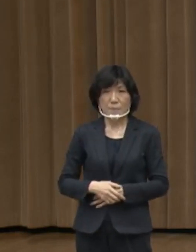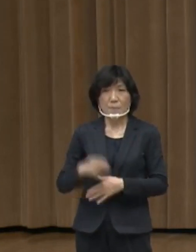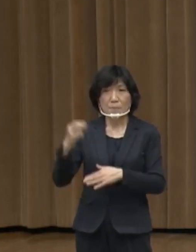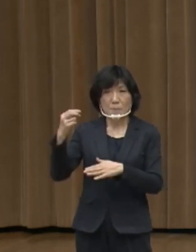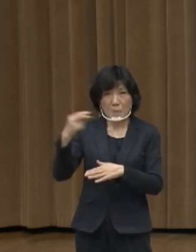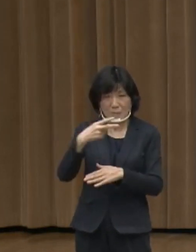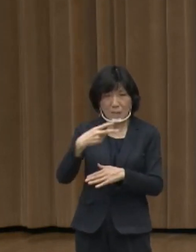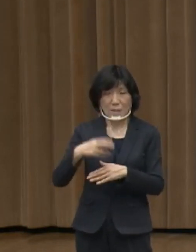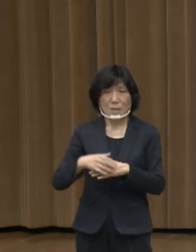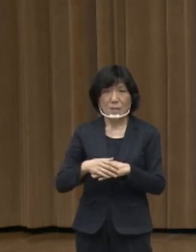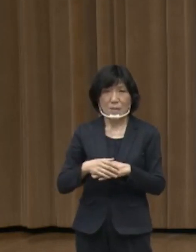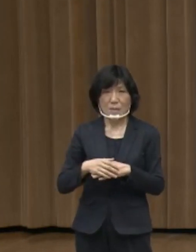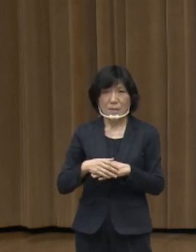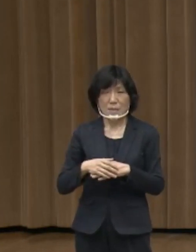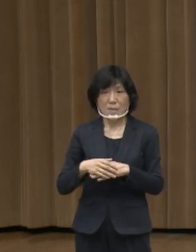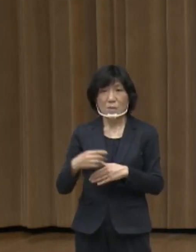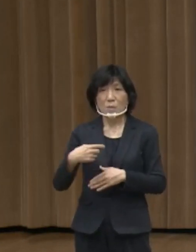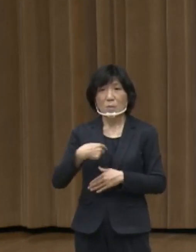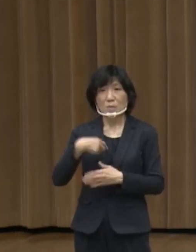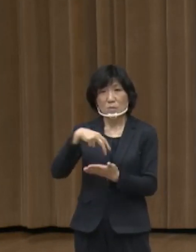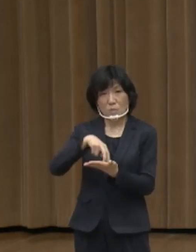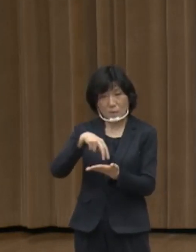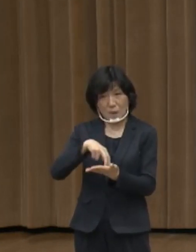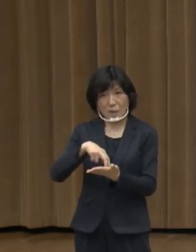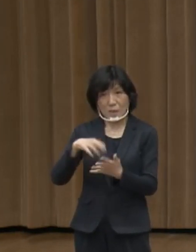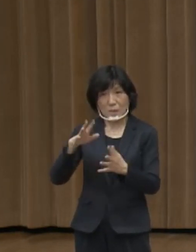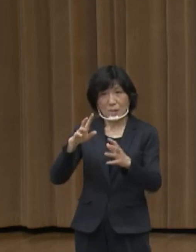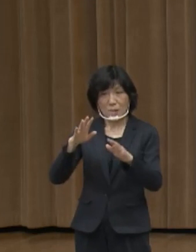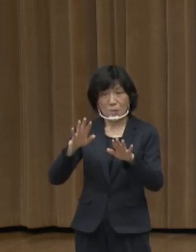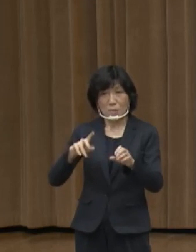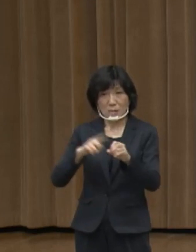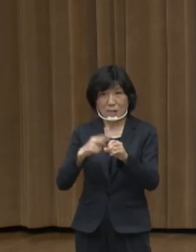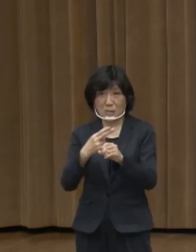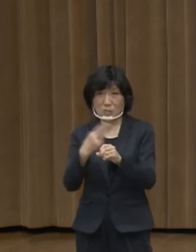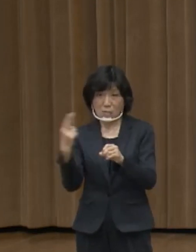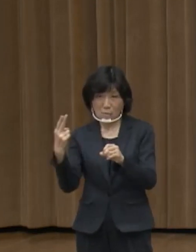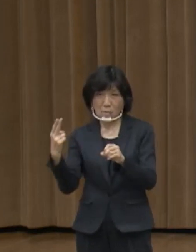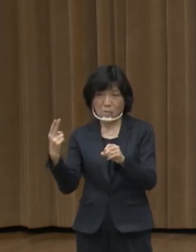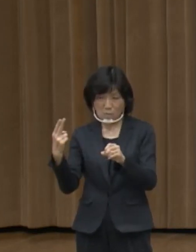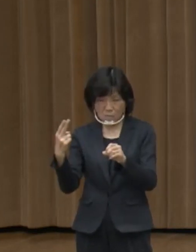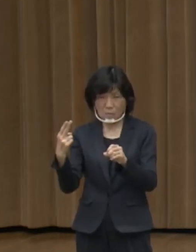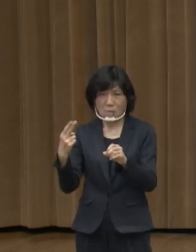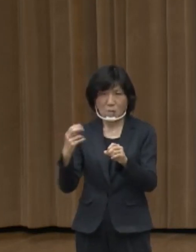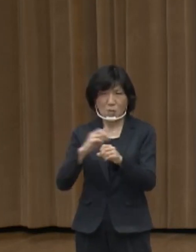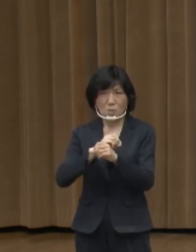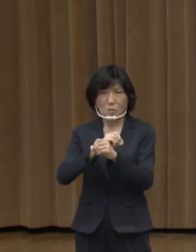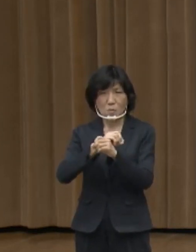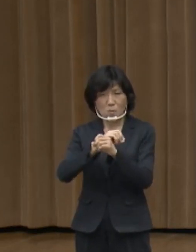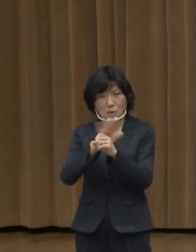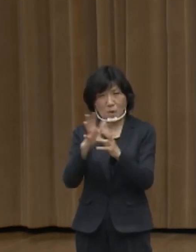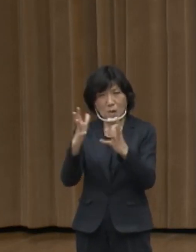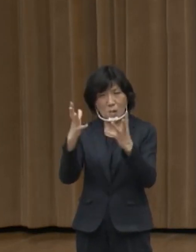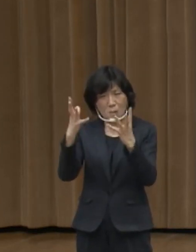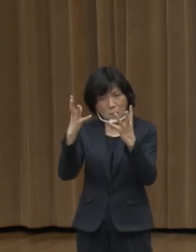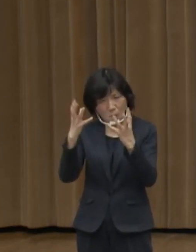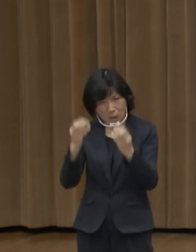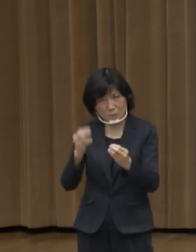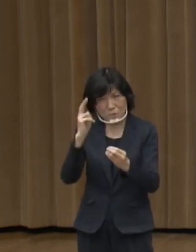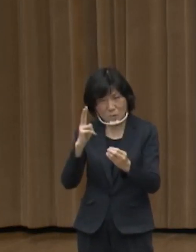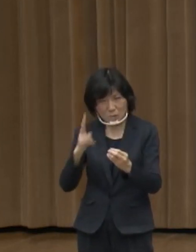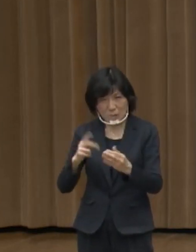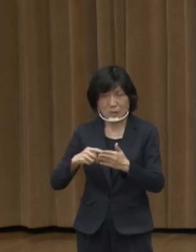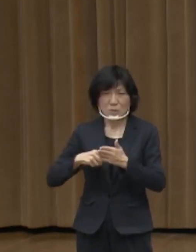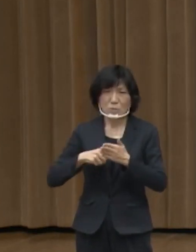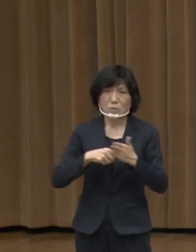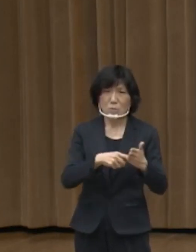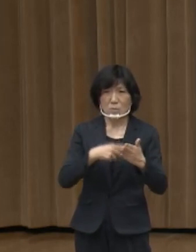して私としてはこの年度内に収束も見据えた形で取り組んでいきたいと思